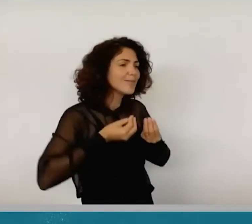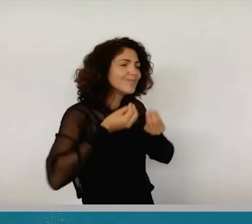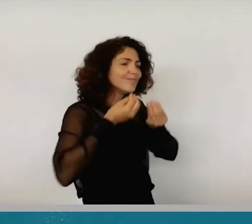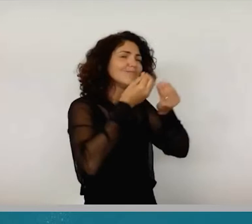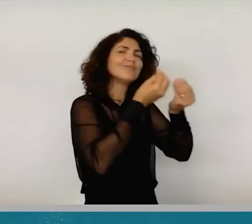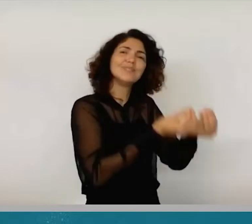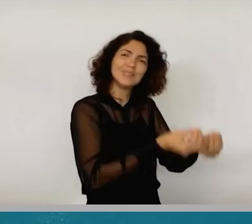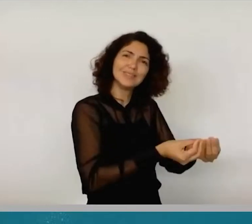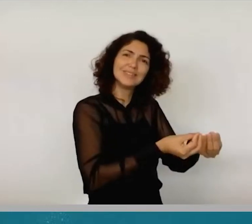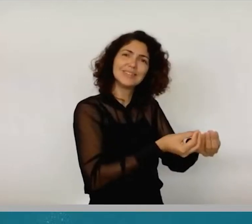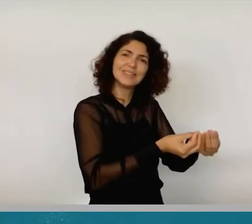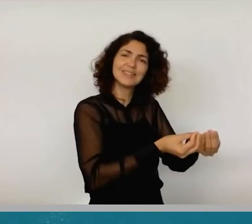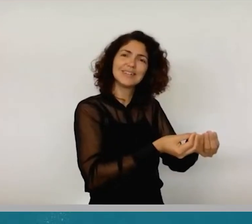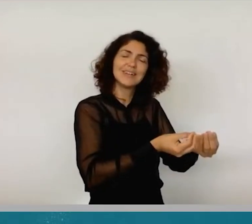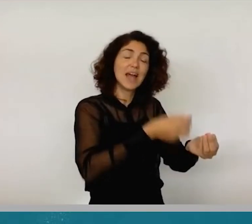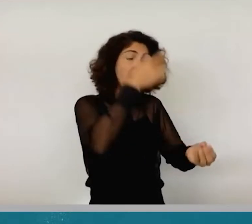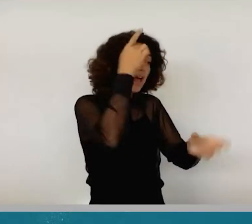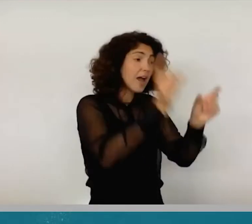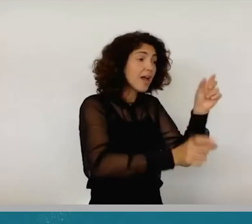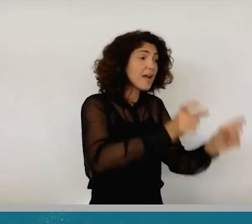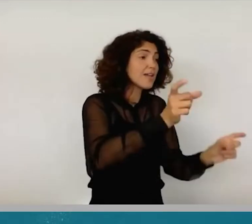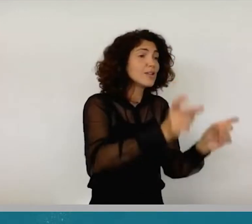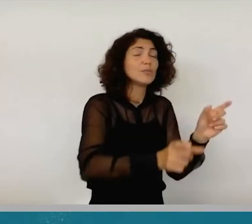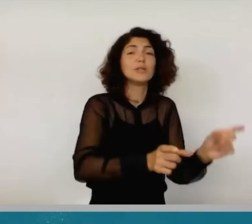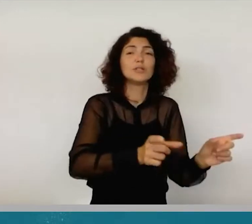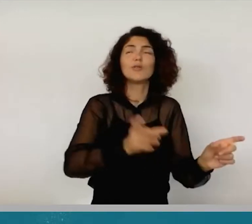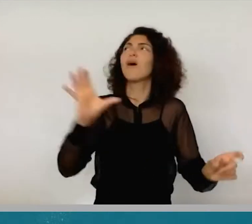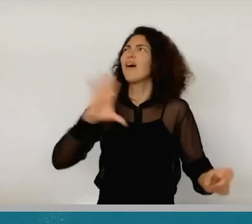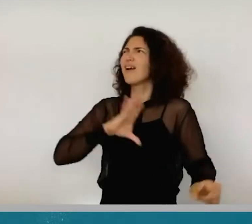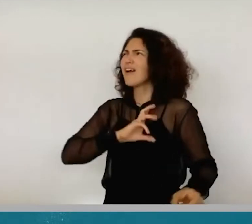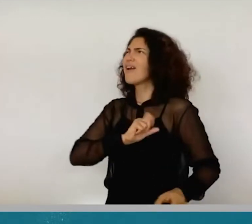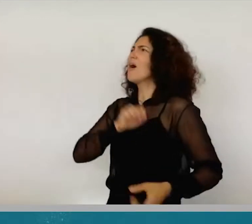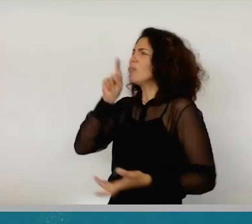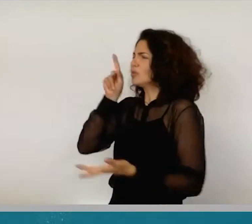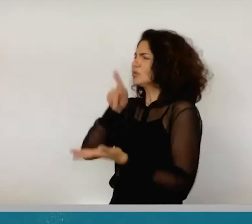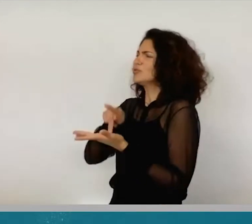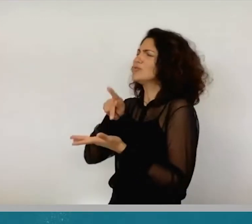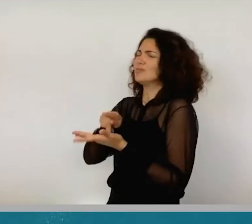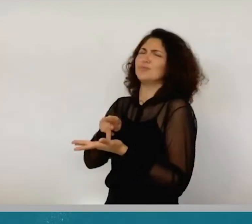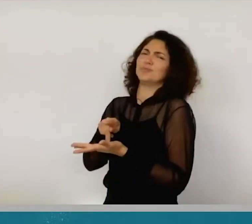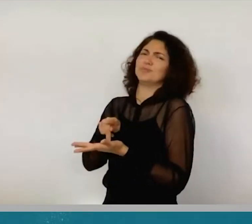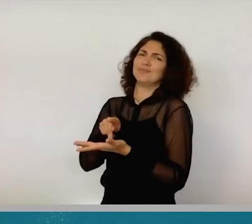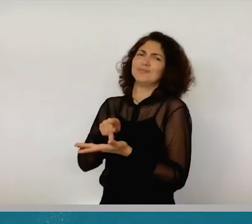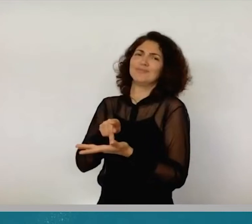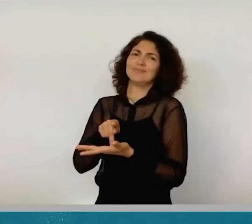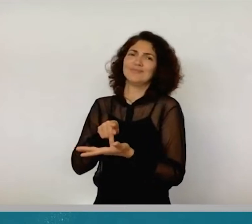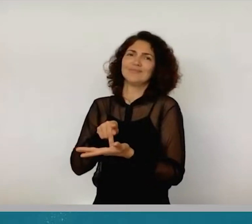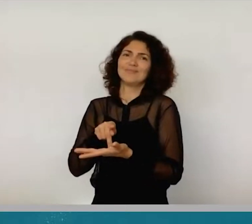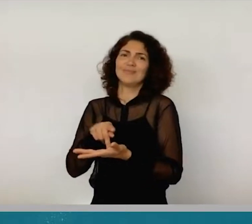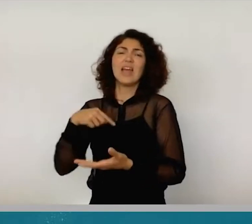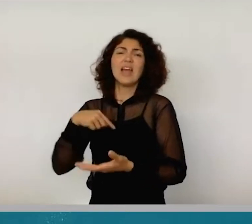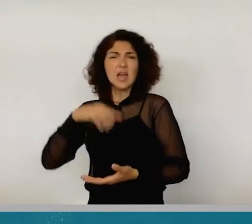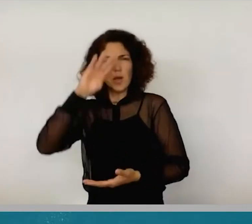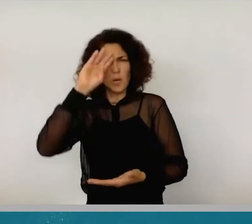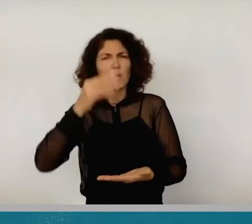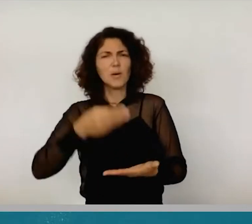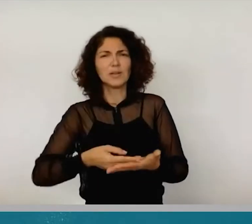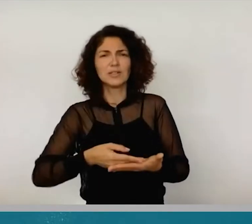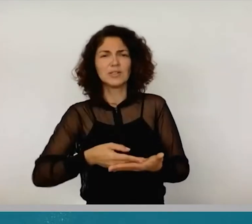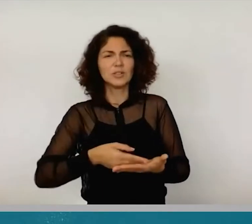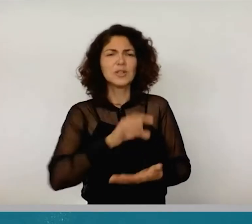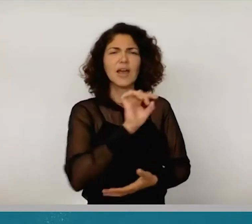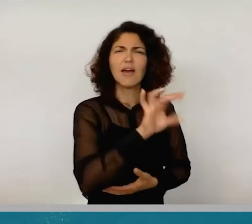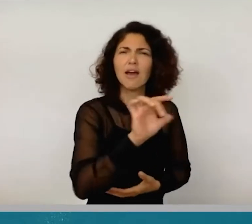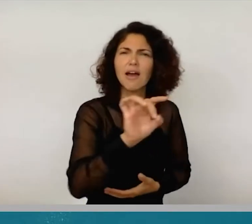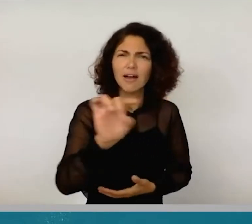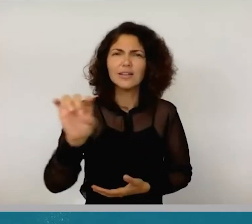tá? Eu acredito que todos estão aqui presentes nessa reunião são os que amam o Senhor e amam